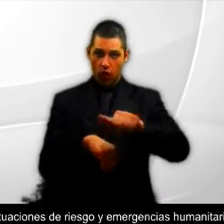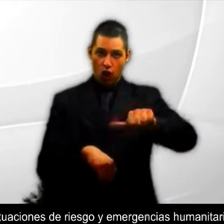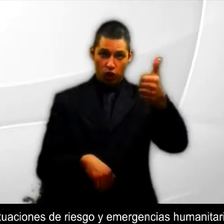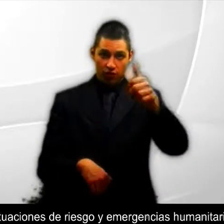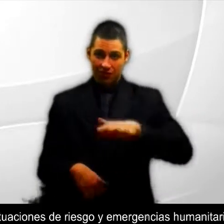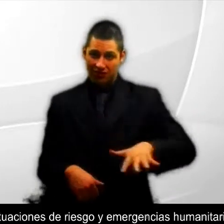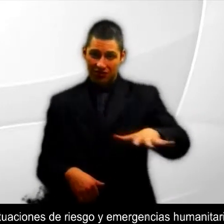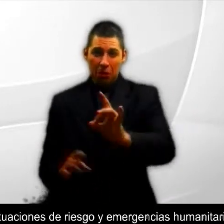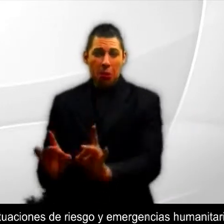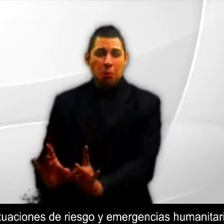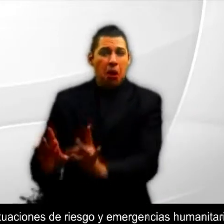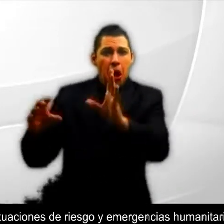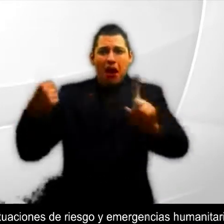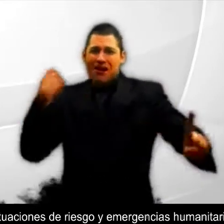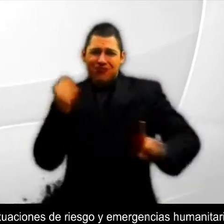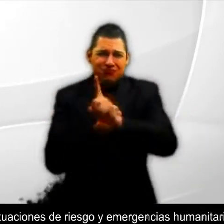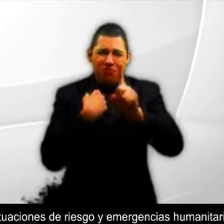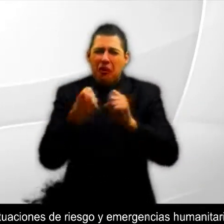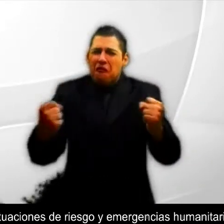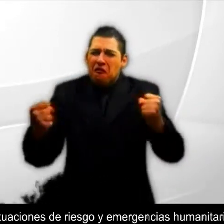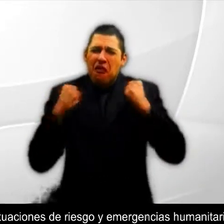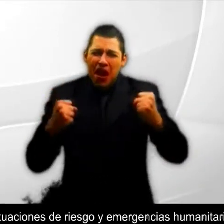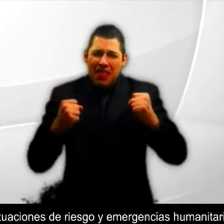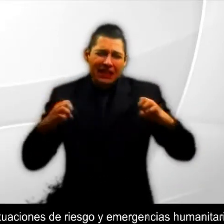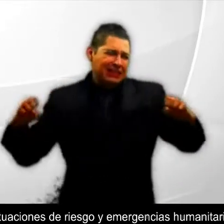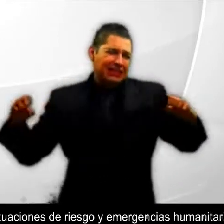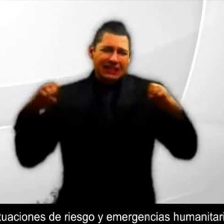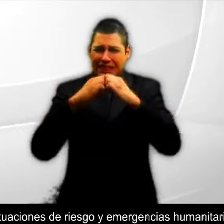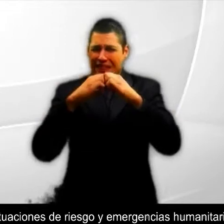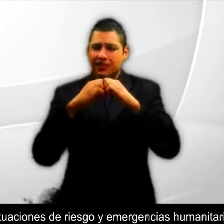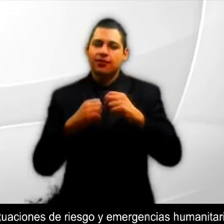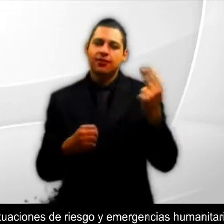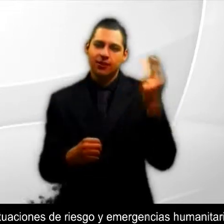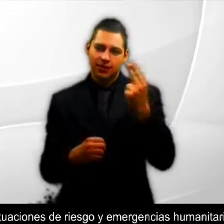Artículo 11. Situaciones de riesgo y emergencias humanitarias